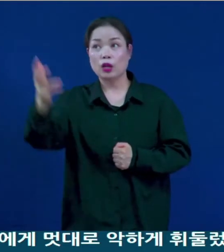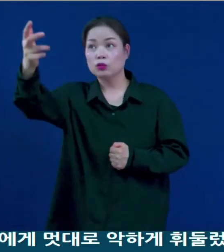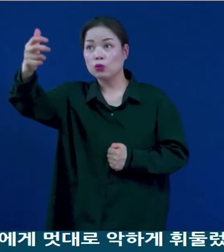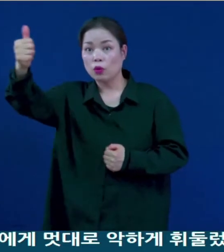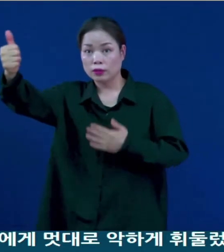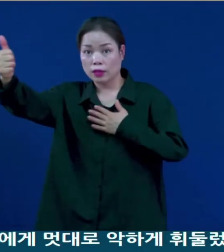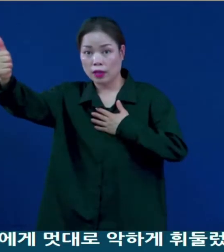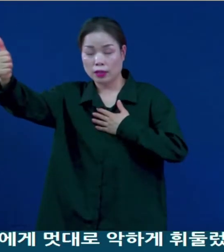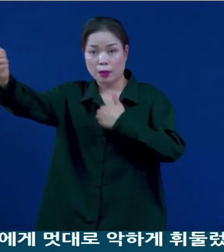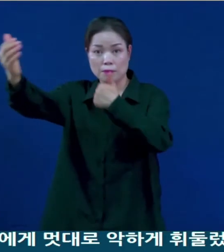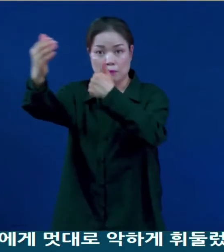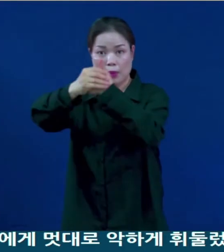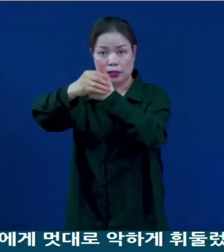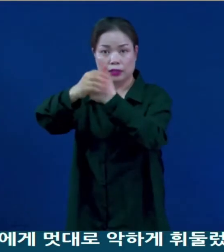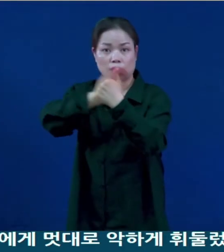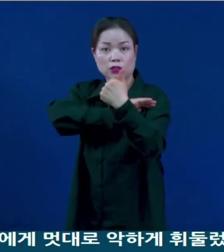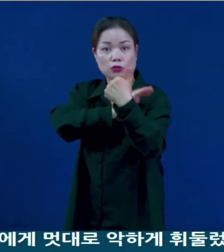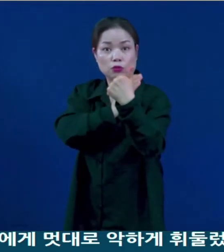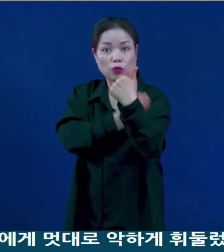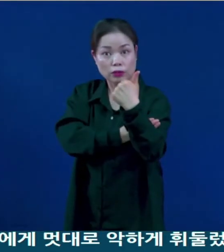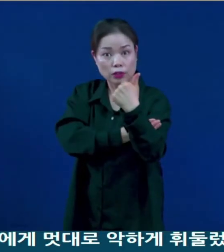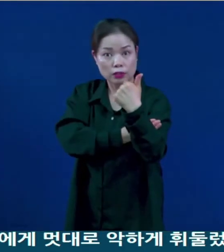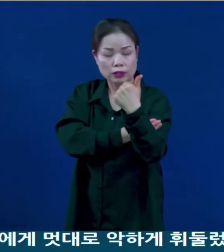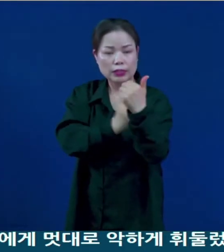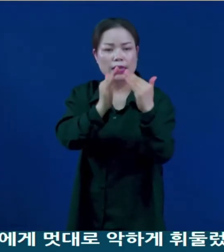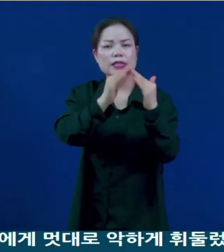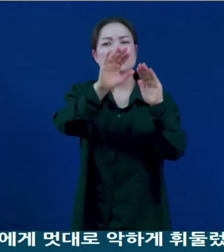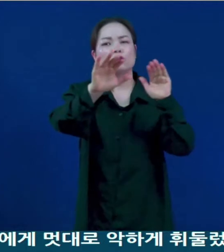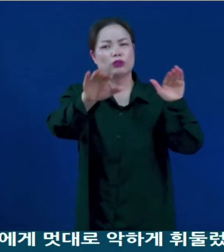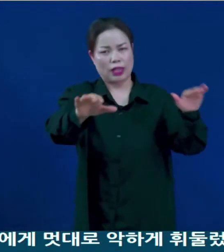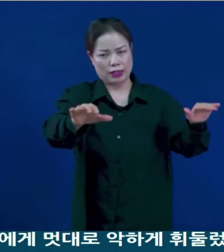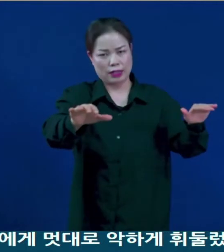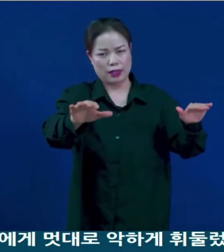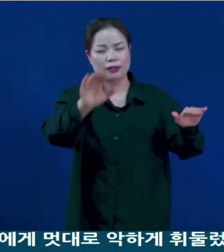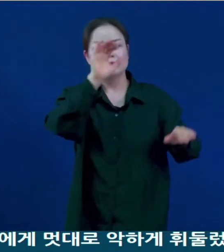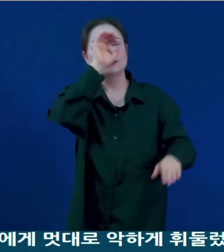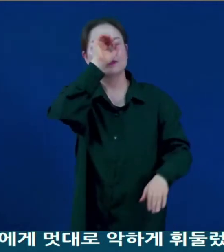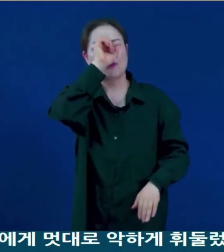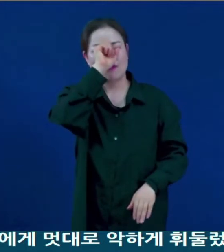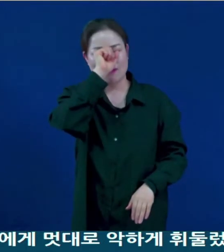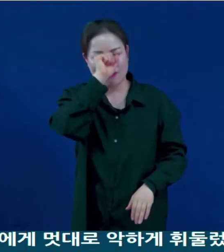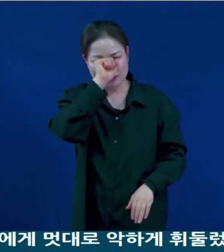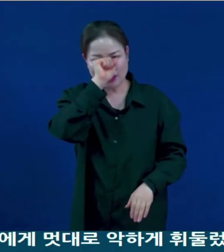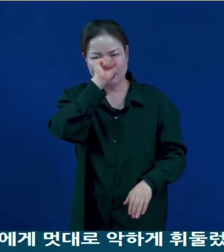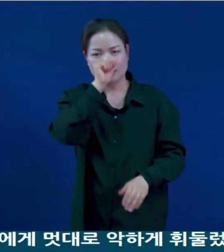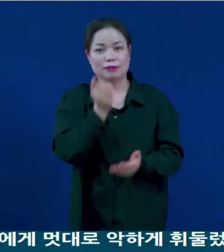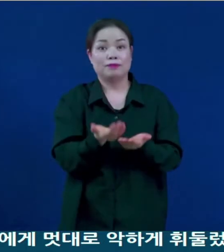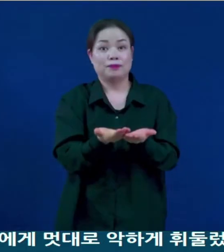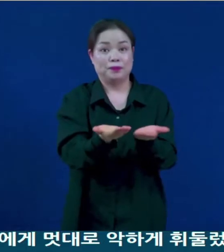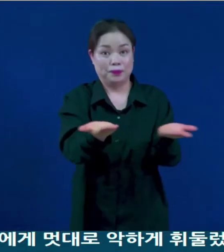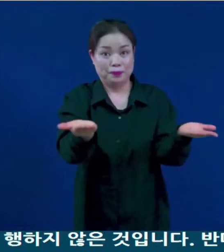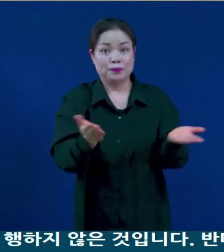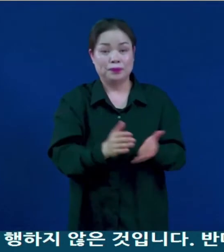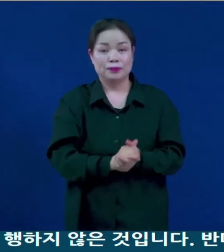여호와께서 내게 맡기신 권세를 이웃에게 선하게 활용하는 것이